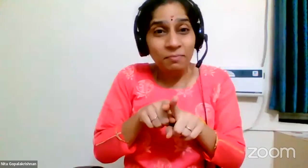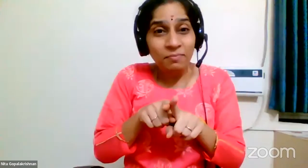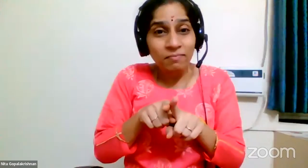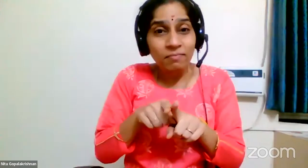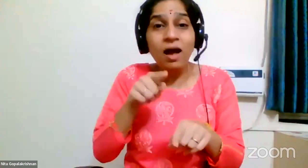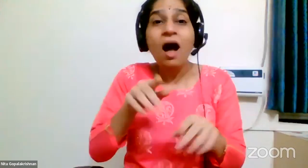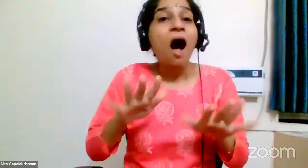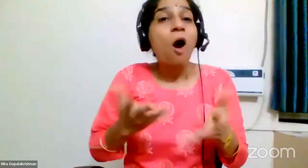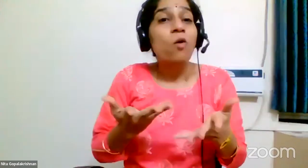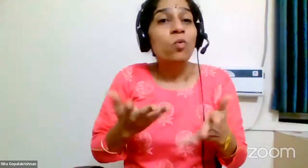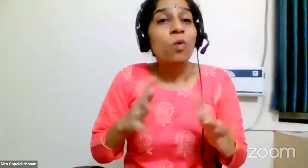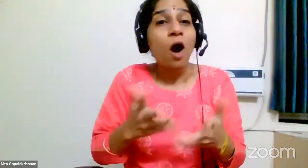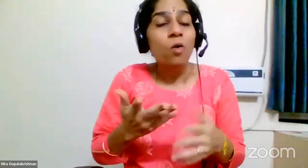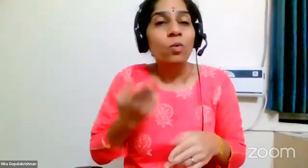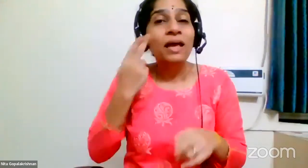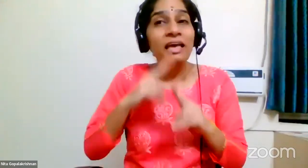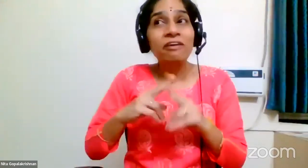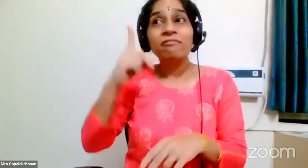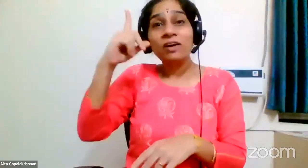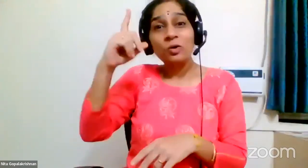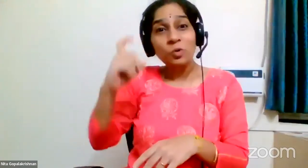जाएगी।